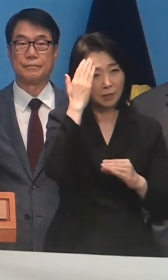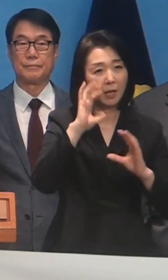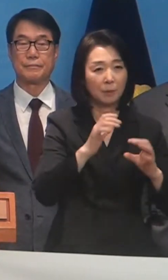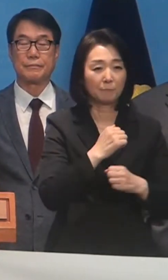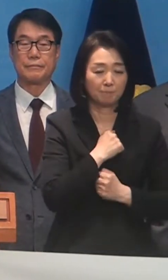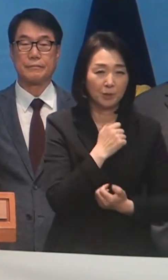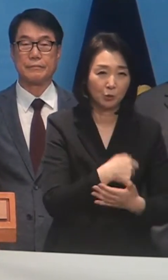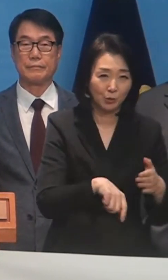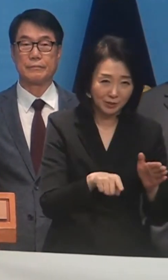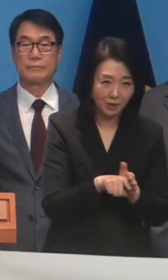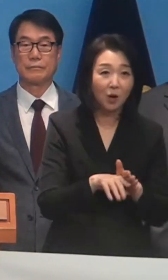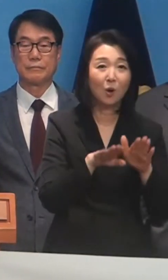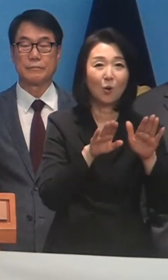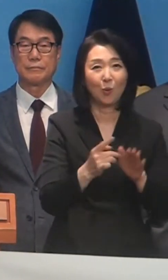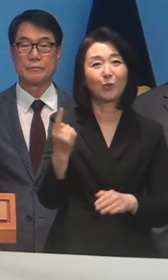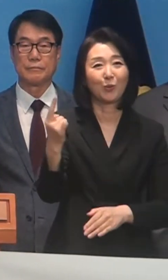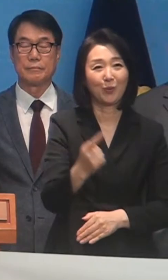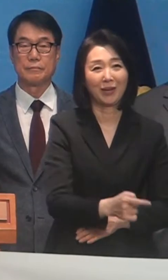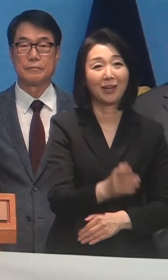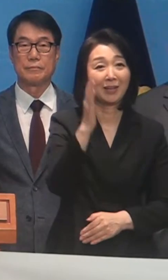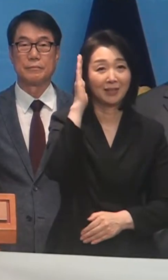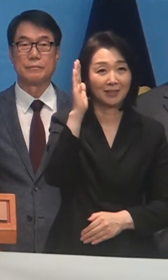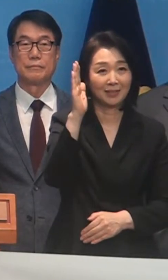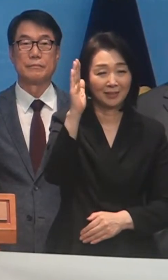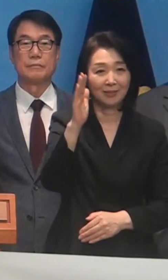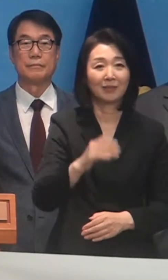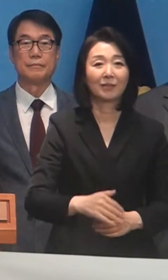지키기 위하여 오늘 이 자리에 섰습니다.